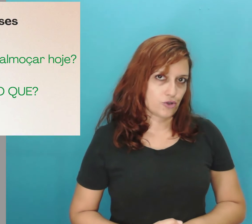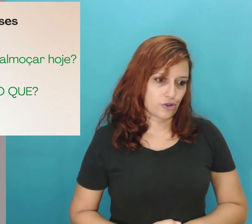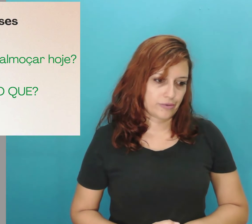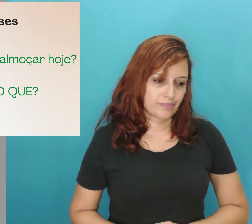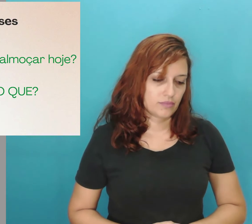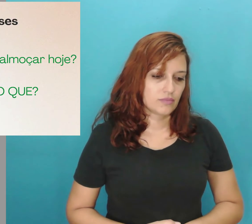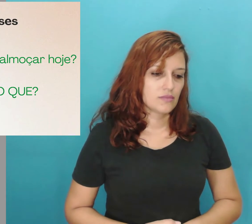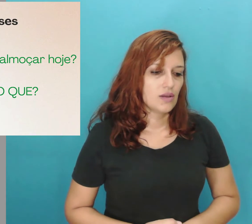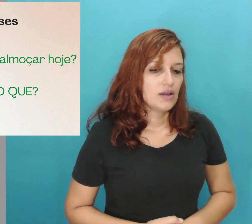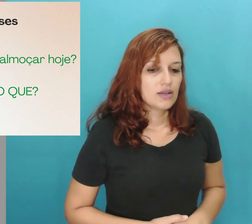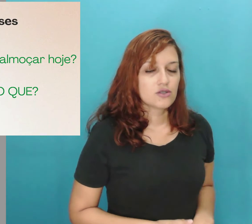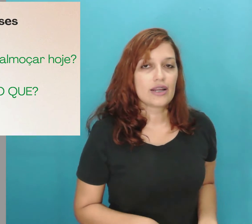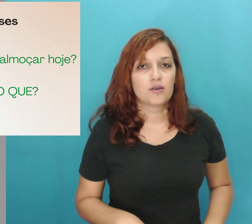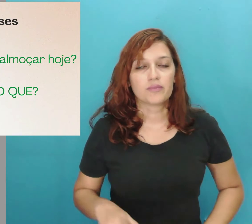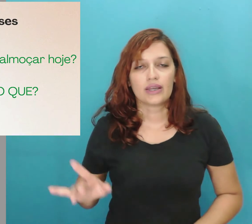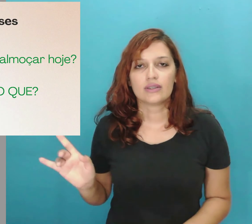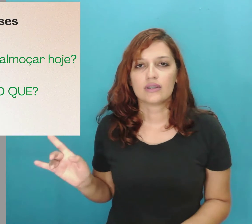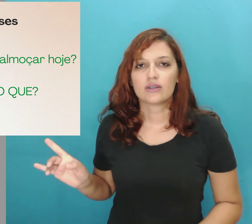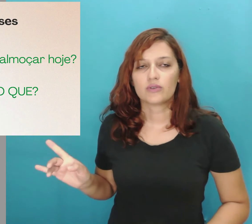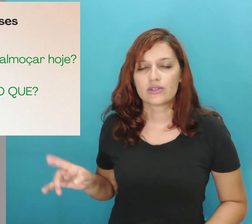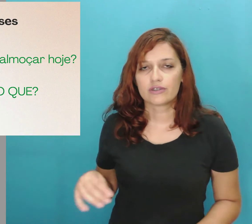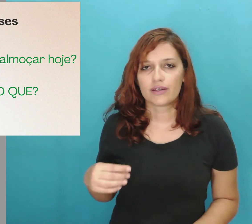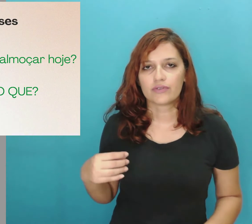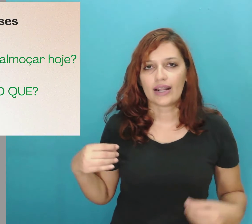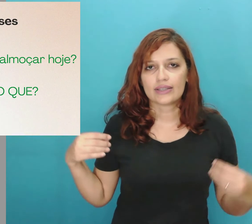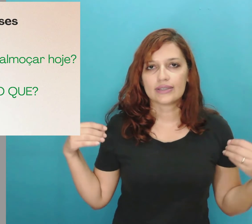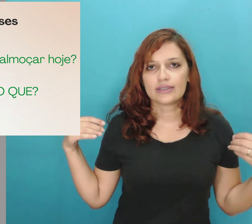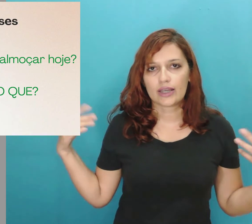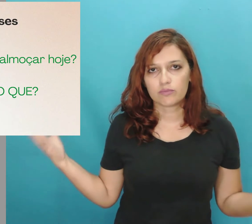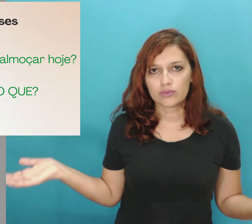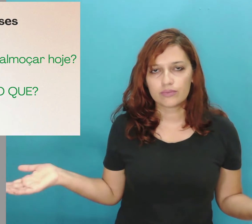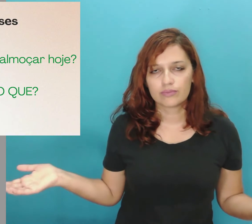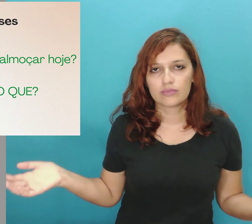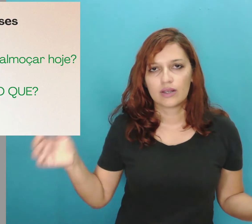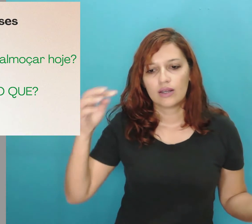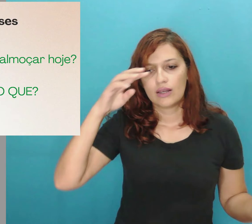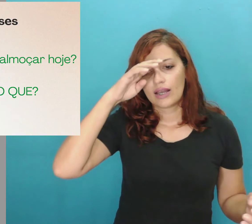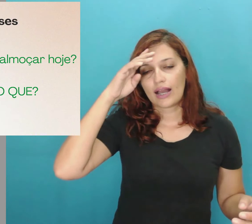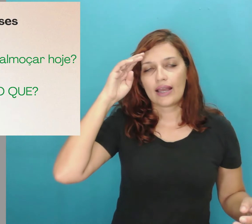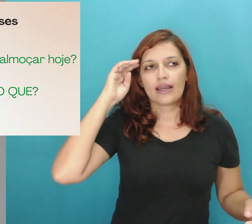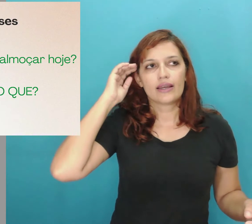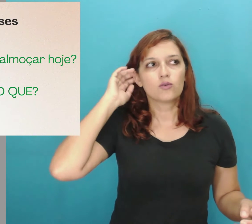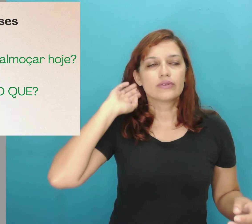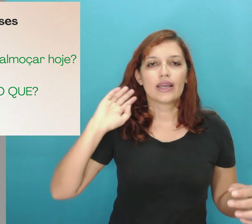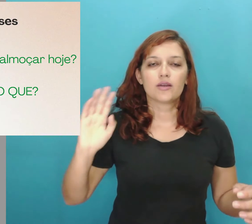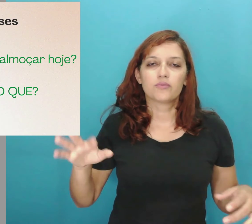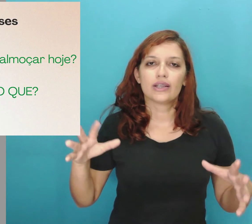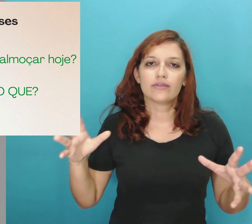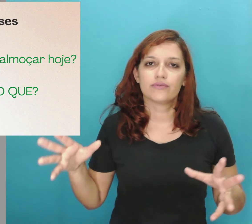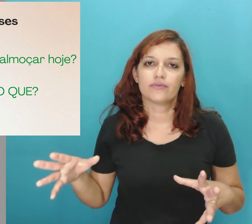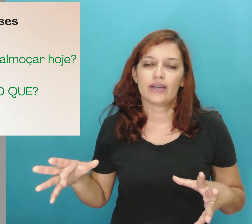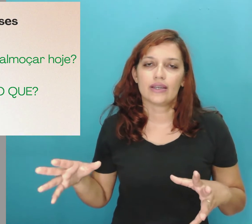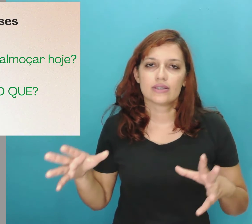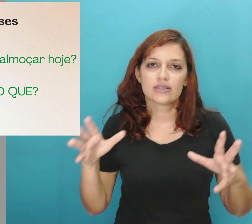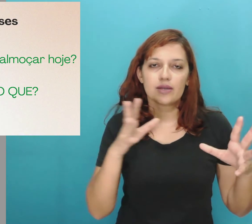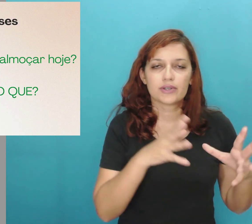hoje? Geralmente, quando a gente vai falar de tempo, o tempo ele vem sempre